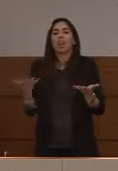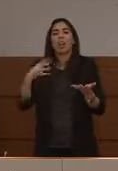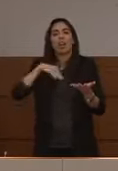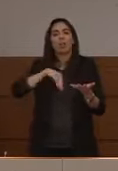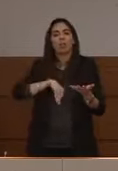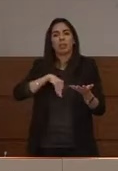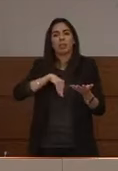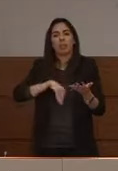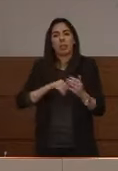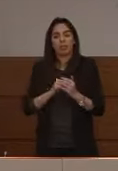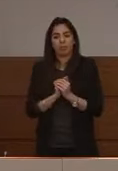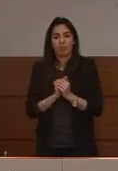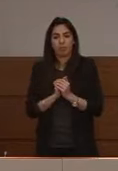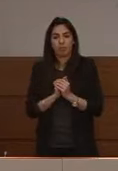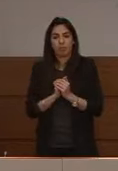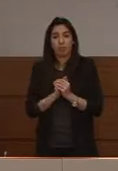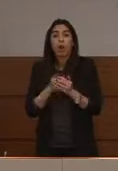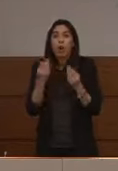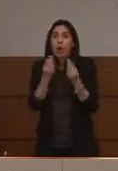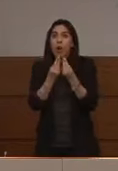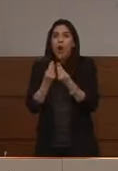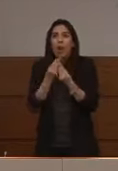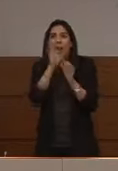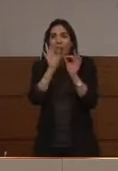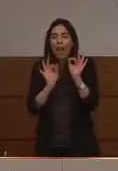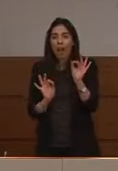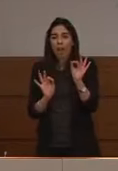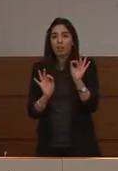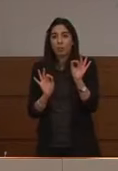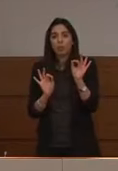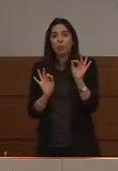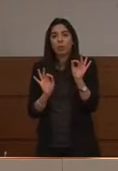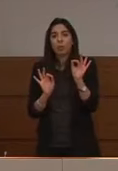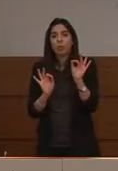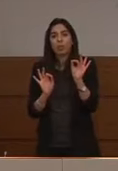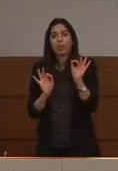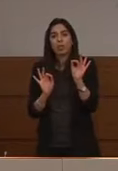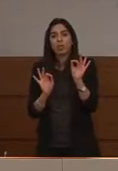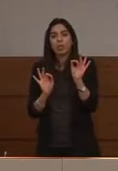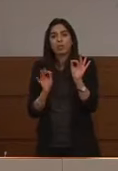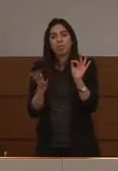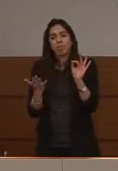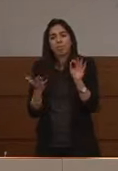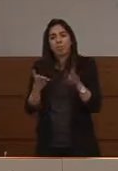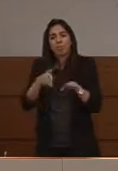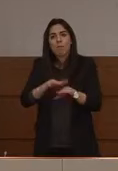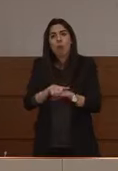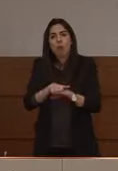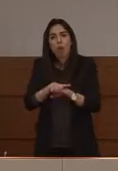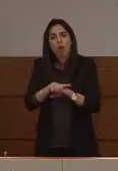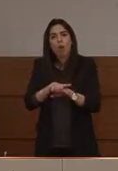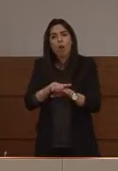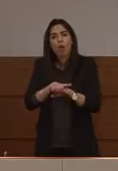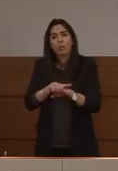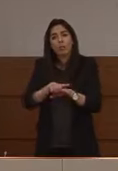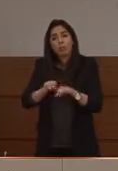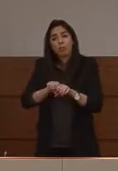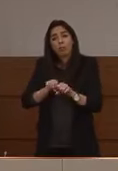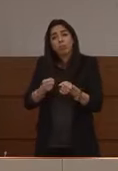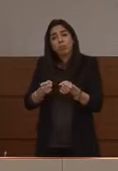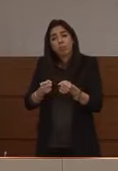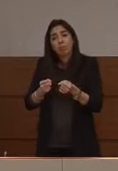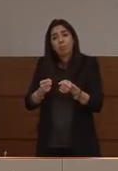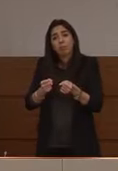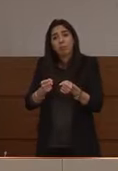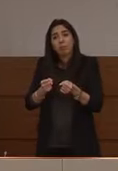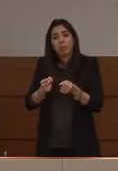di questi colleghi addirittura ha perso la vita per riuscire a